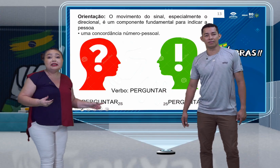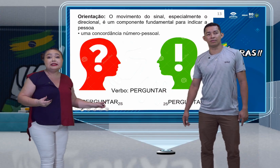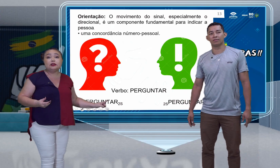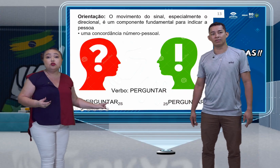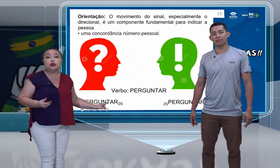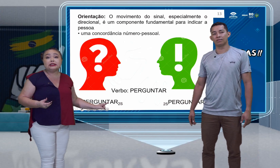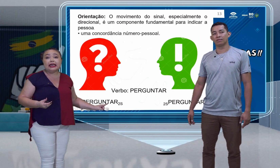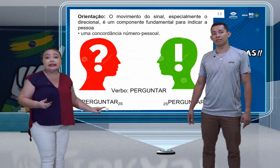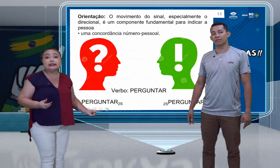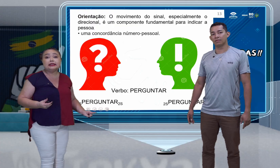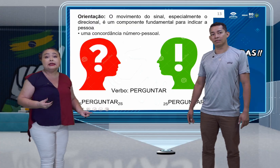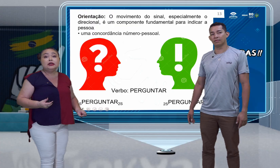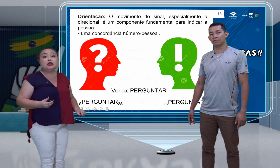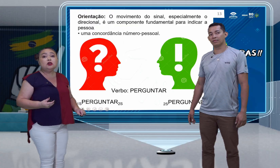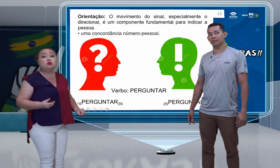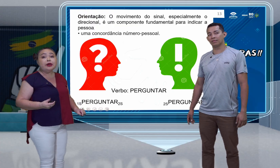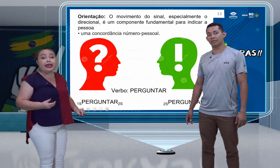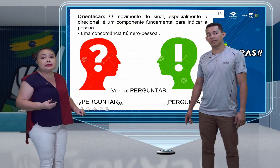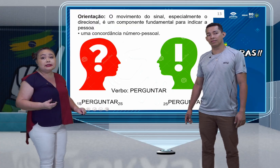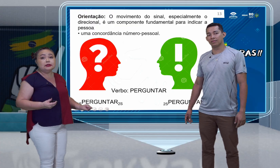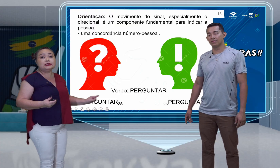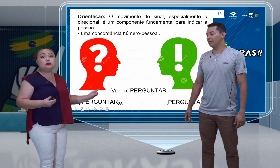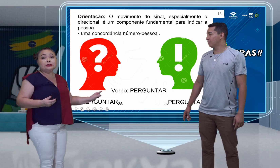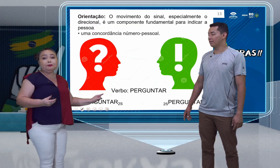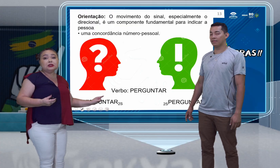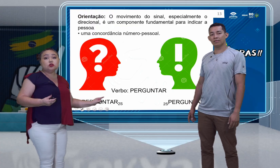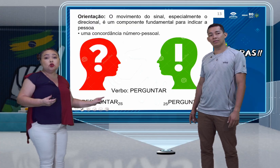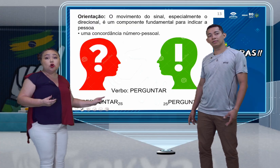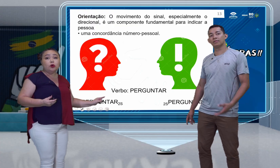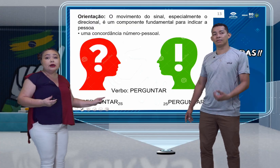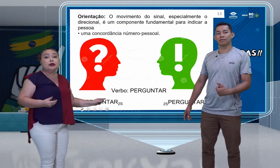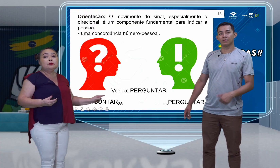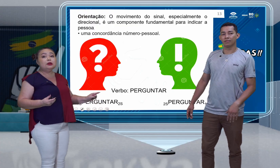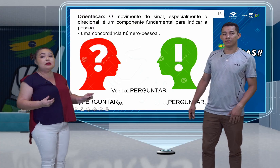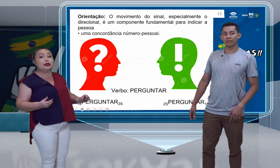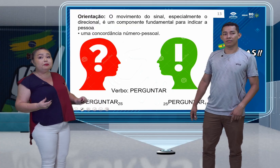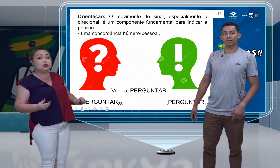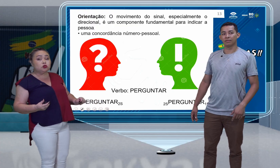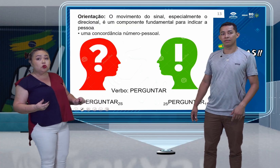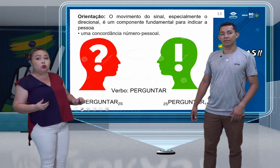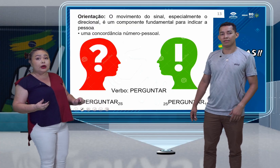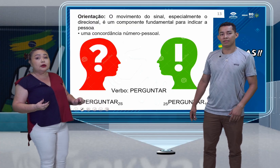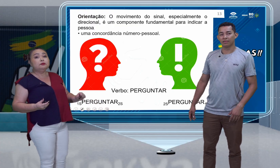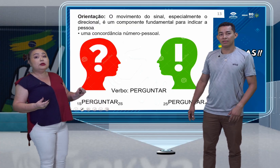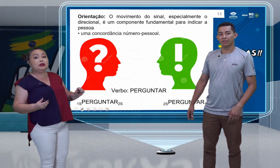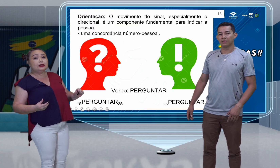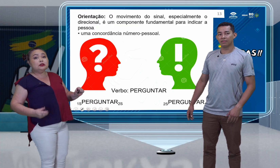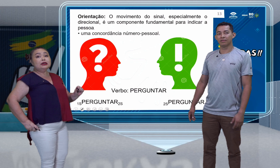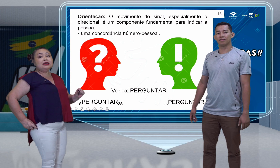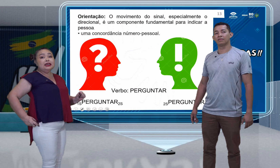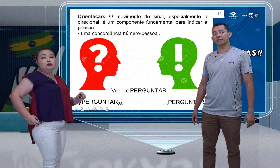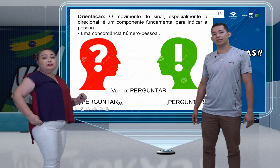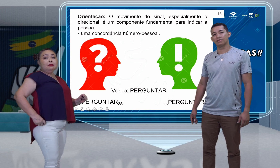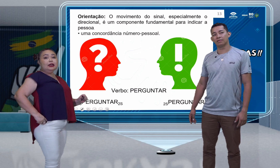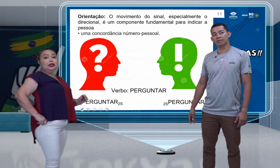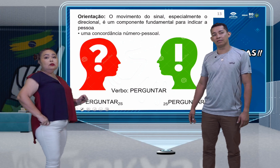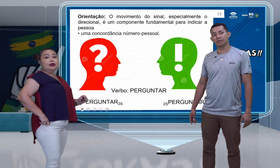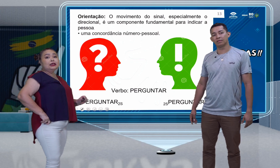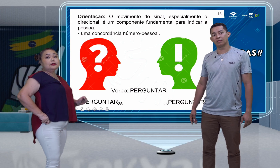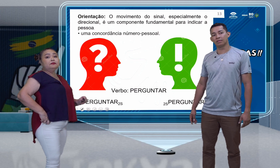aparecer 2S e 1S. Segunda pessoa, primeira pessoa. Primeira. Então aqui no vermelhinho aí, que